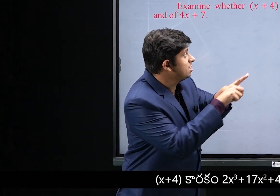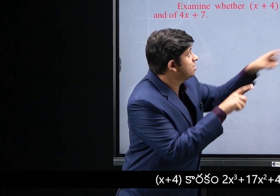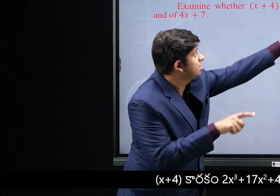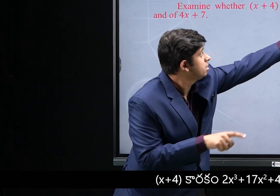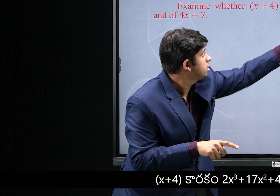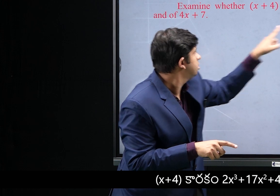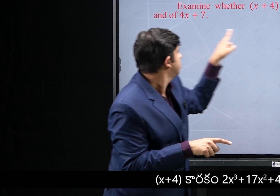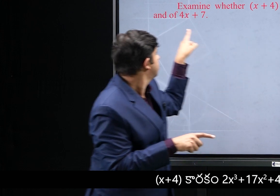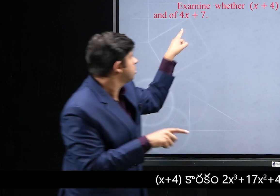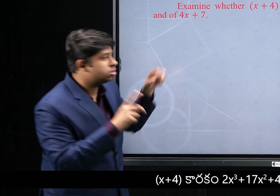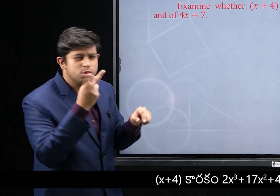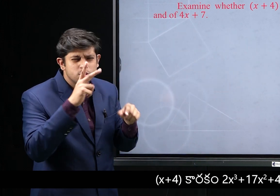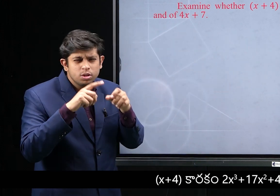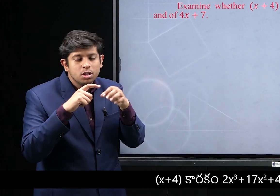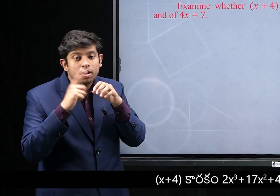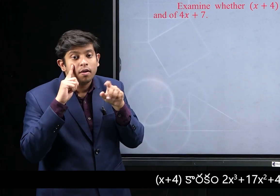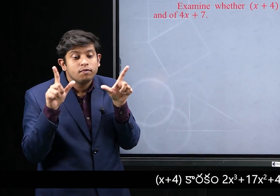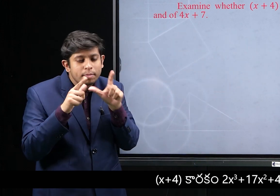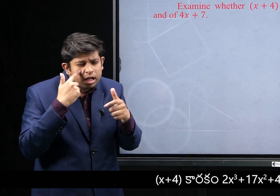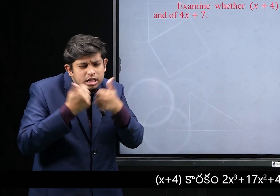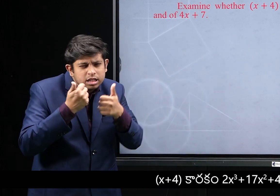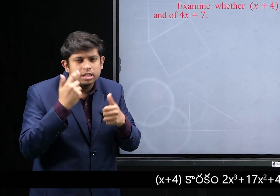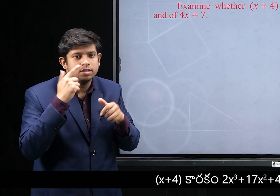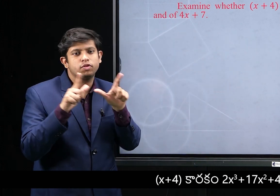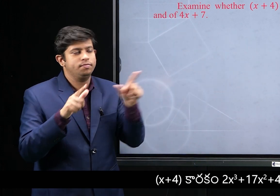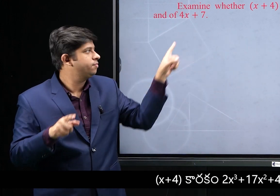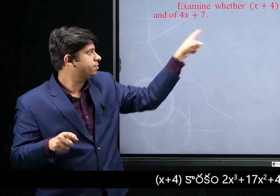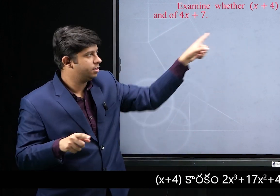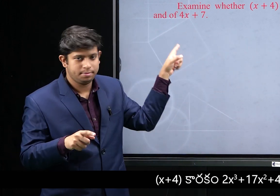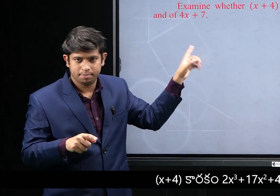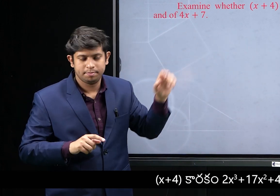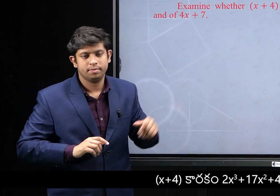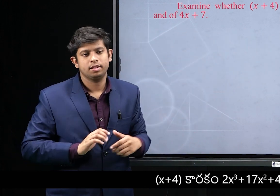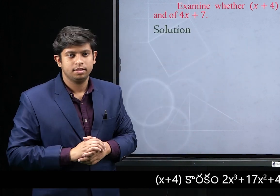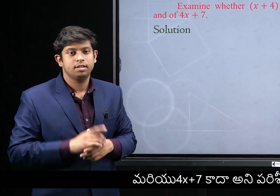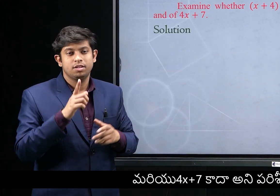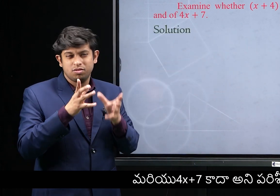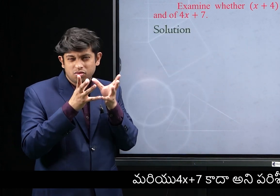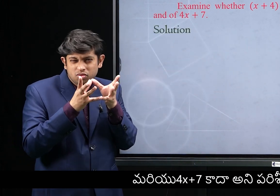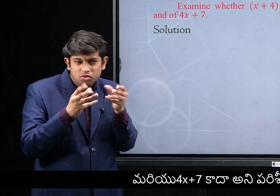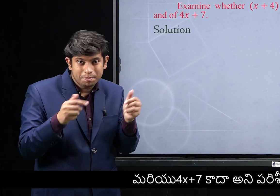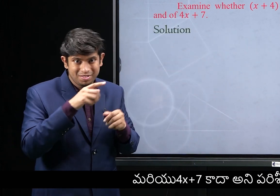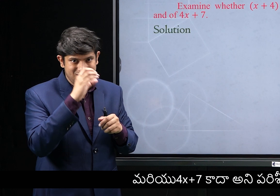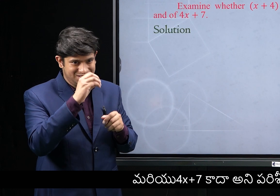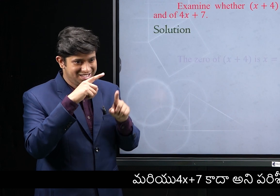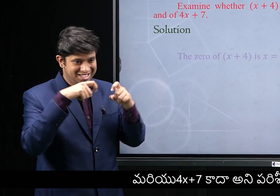కారకం 2x³ ప్లస్ 17x² ప్లస్ 46x ప్లస్ 40 మరియు 4x ప్లస్ 7 కాదా